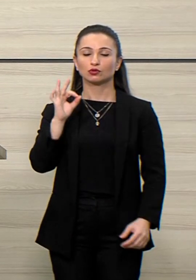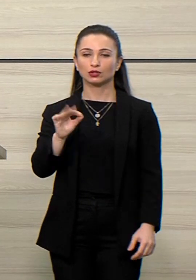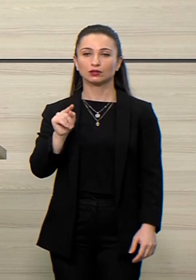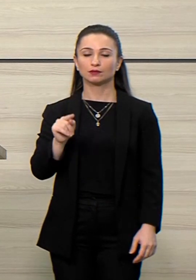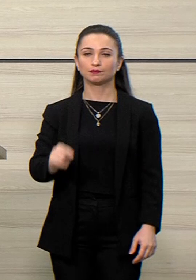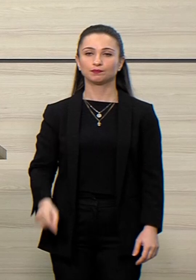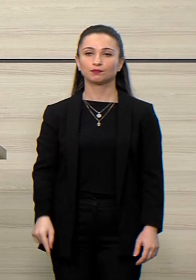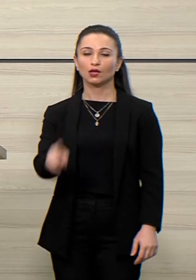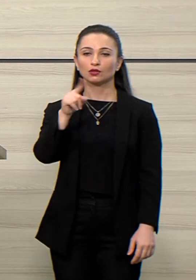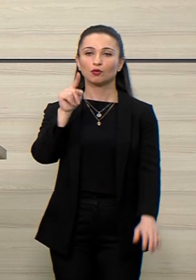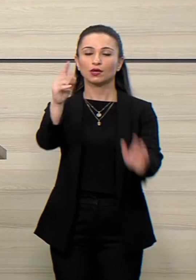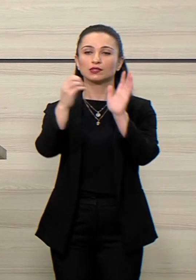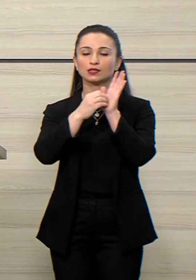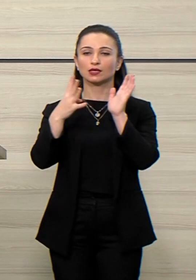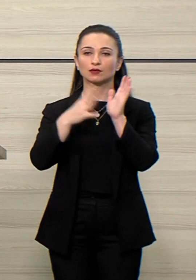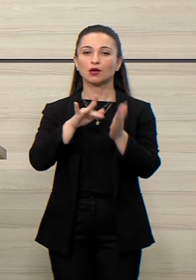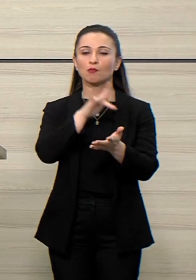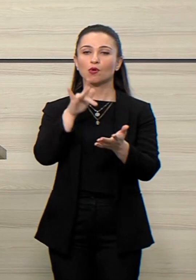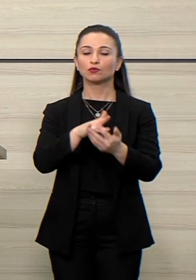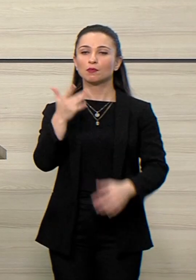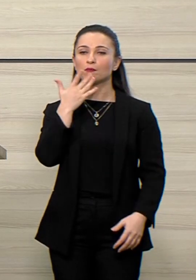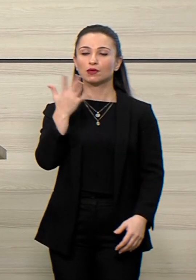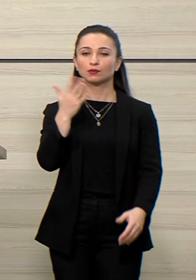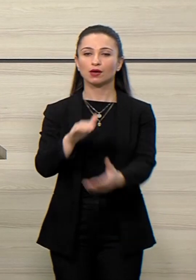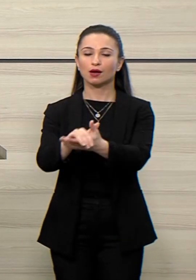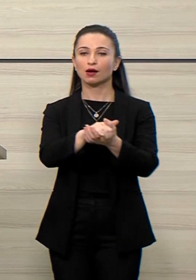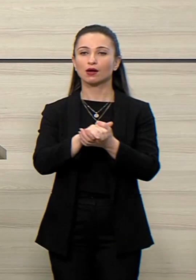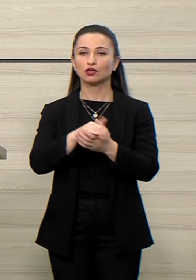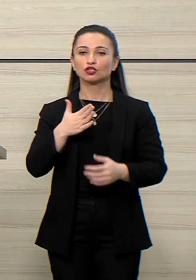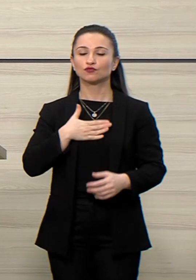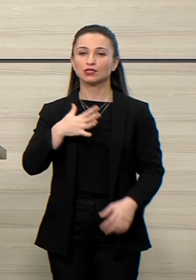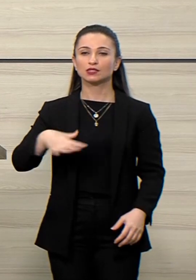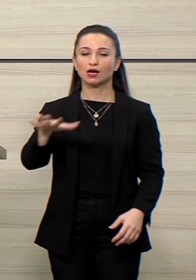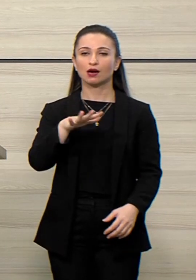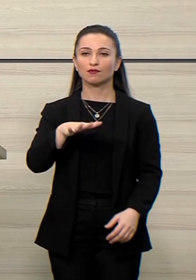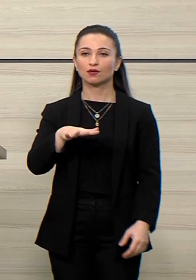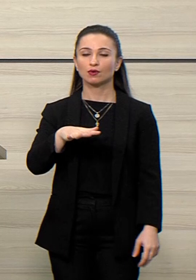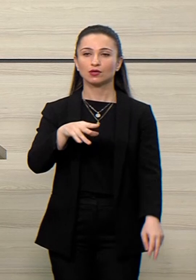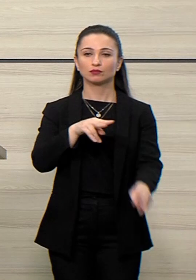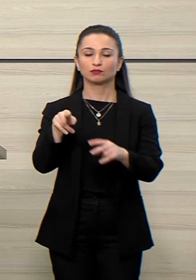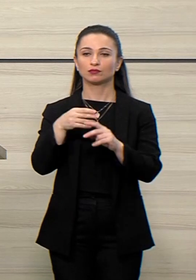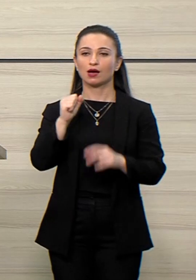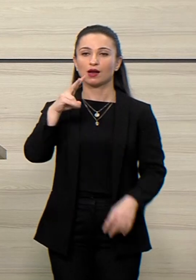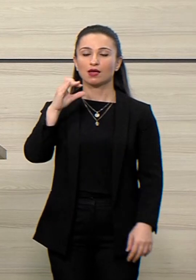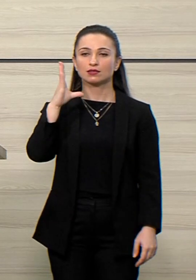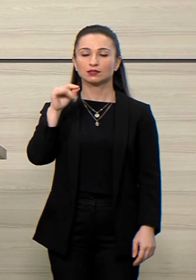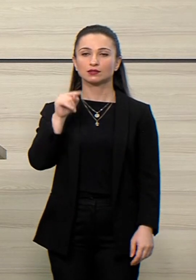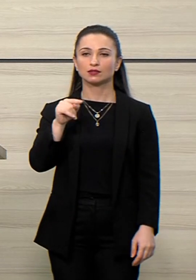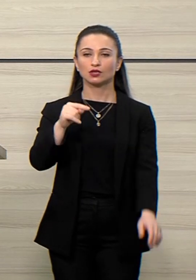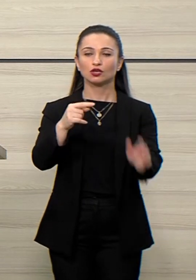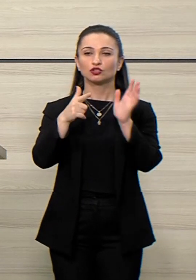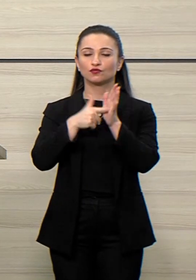0.06%. ნომერი 19 მოქალაქეთა პოლიტიკური გაერთიანება ჩვენი საქართველოს, სოლიდარობის ალიანსი,